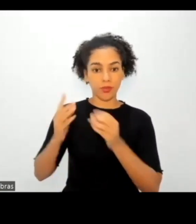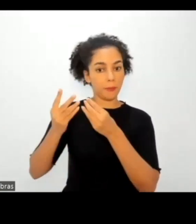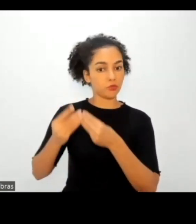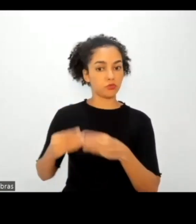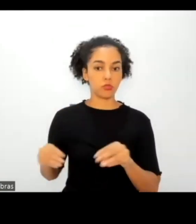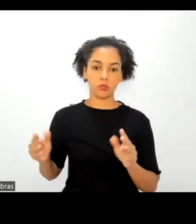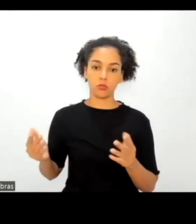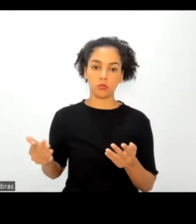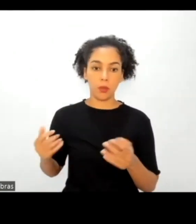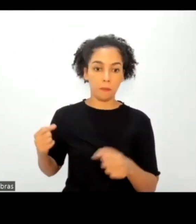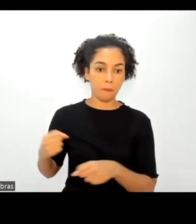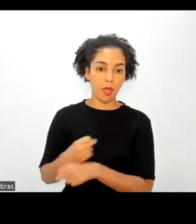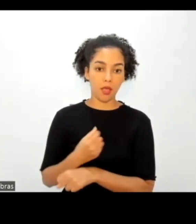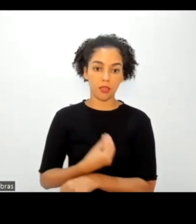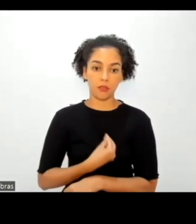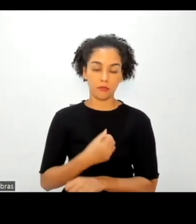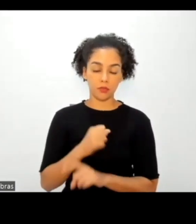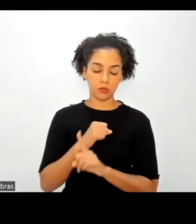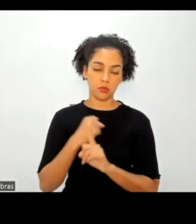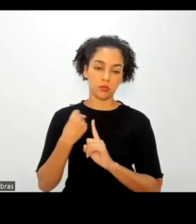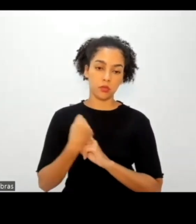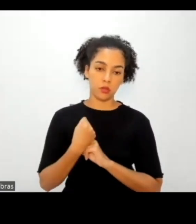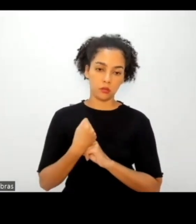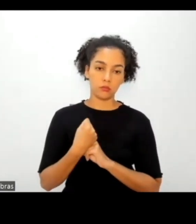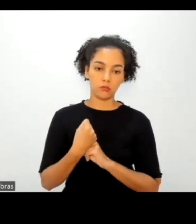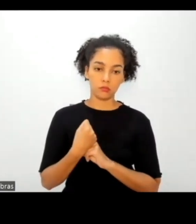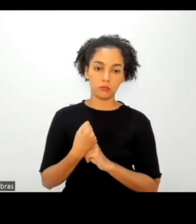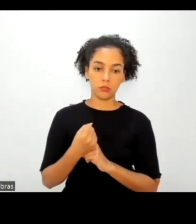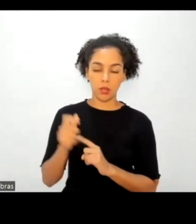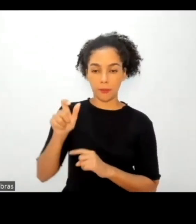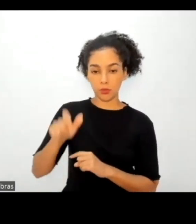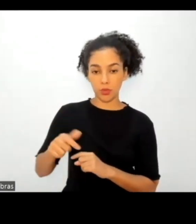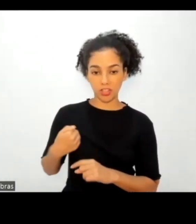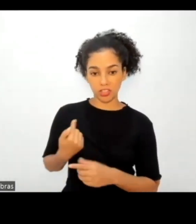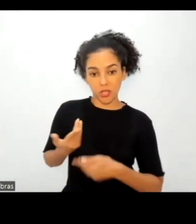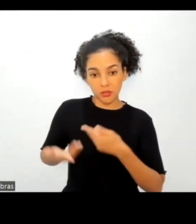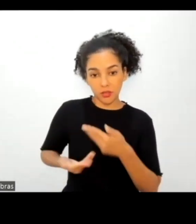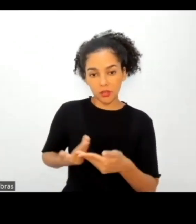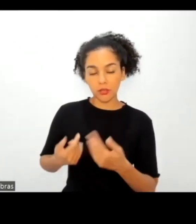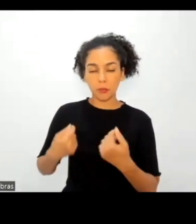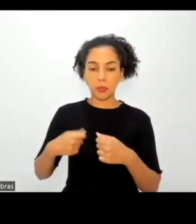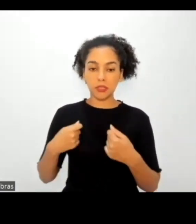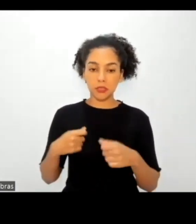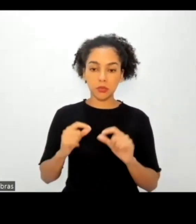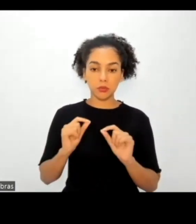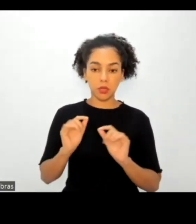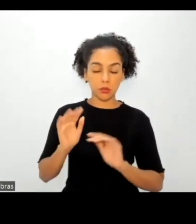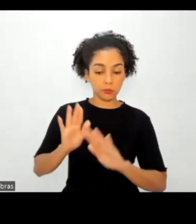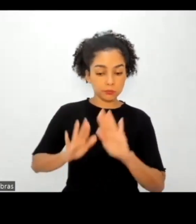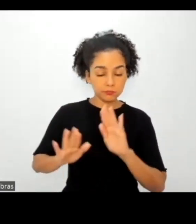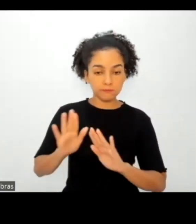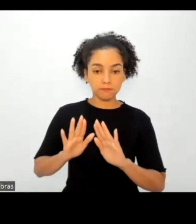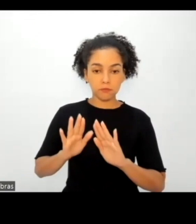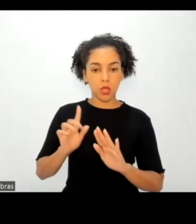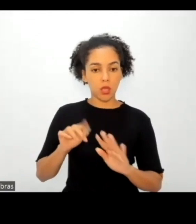para matar a vida social, né, dos sujeitos que a gente atende. Então, a gente tem que ter noção